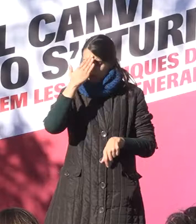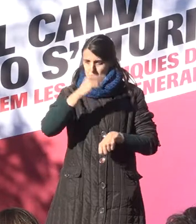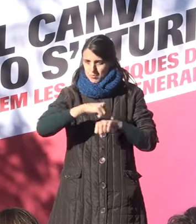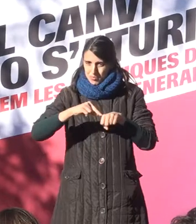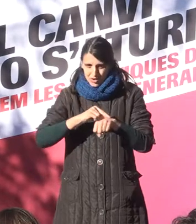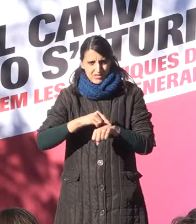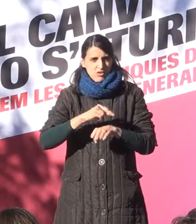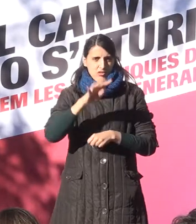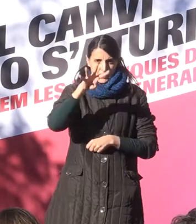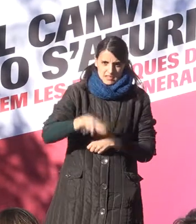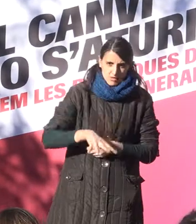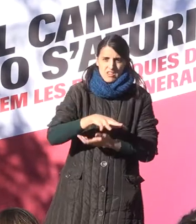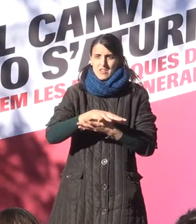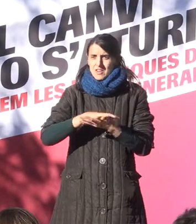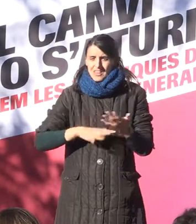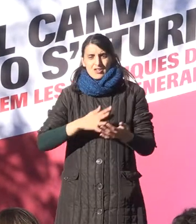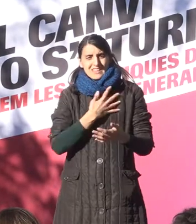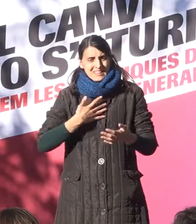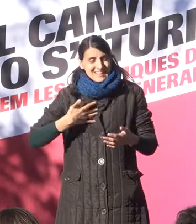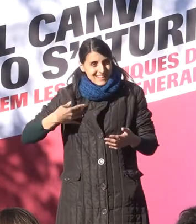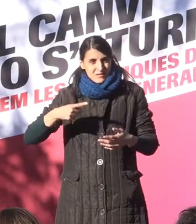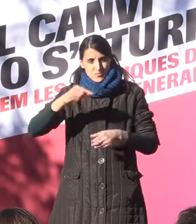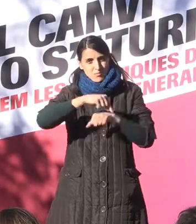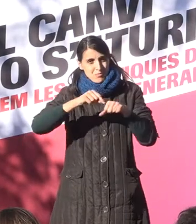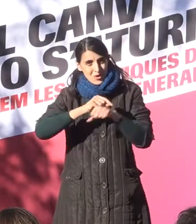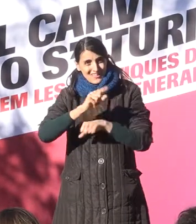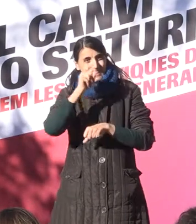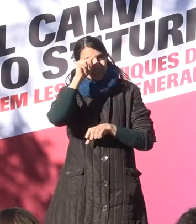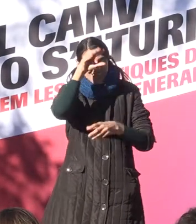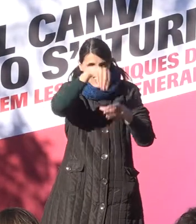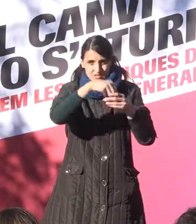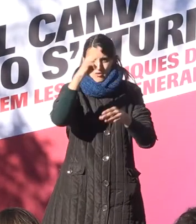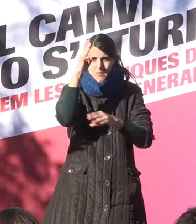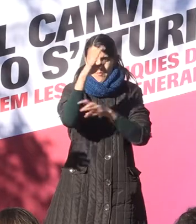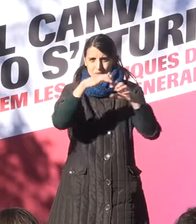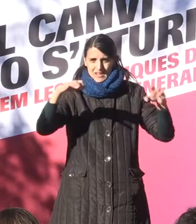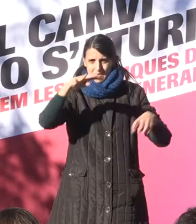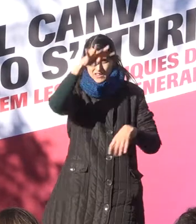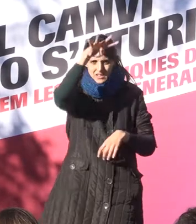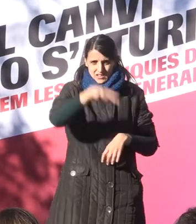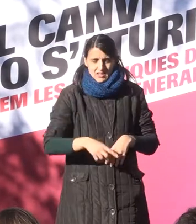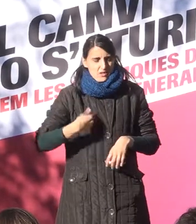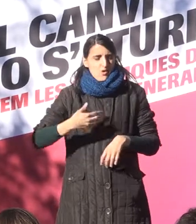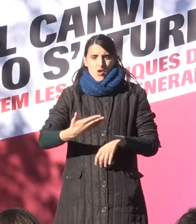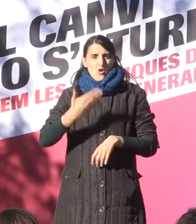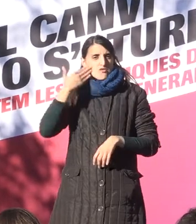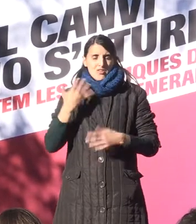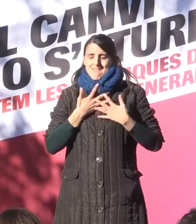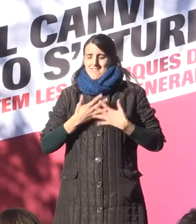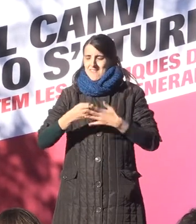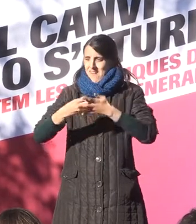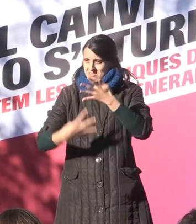se lleven a cabo al parlament de catalunya y es un honor para nosotros tener candidatas como arminda como leo como